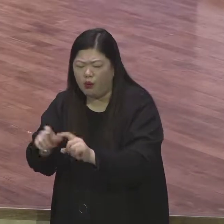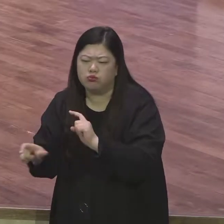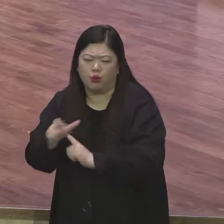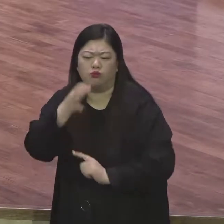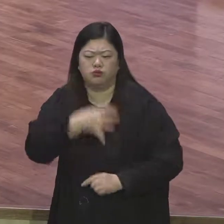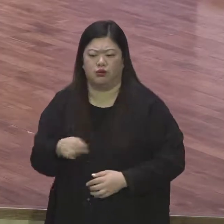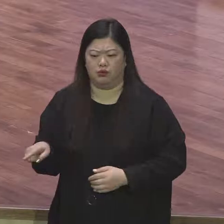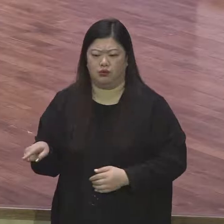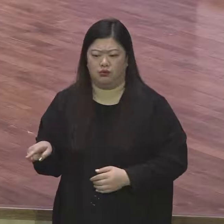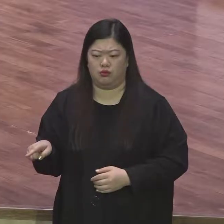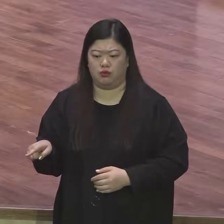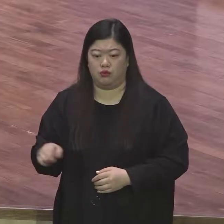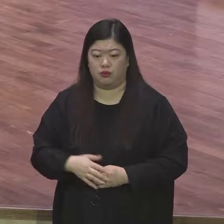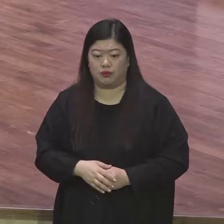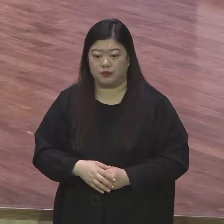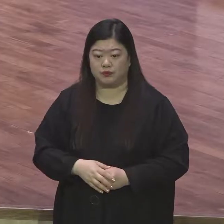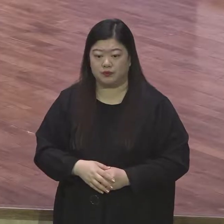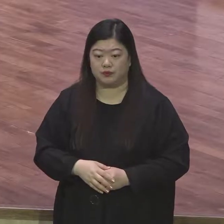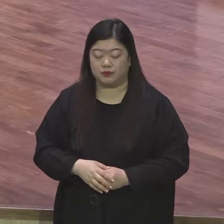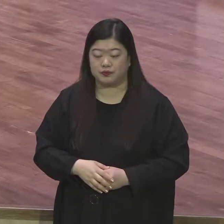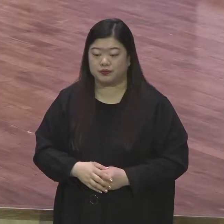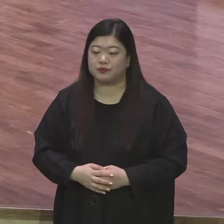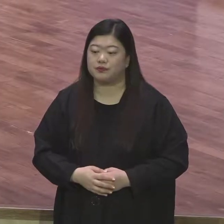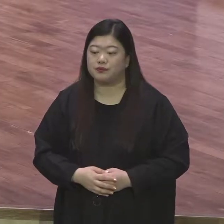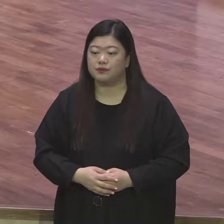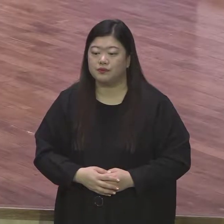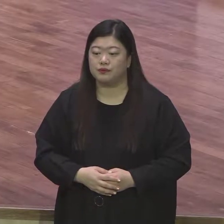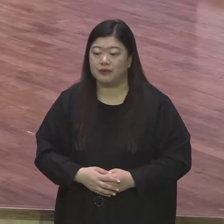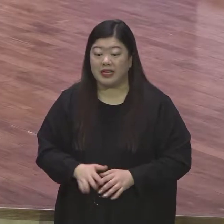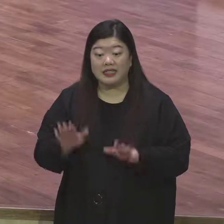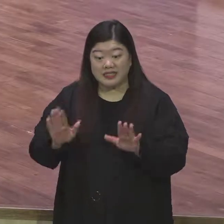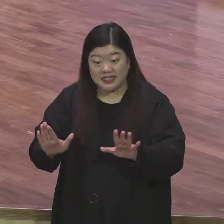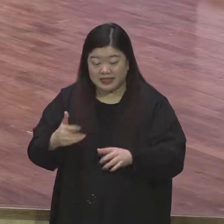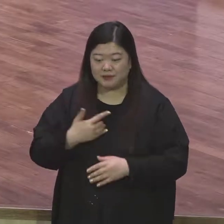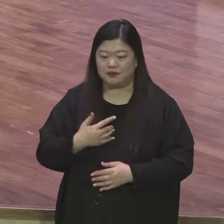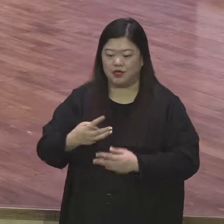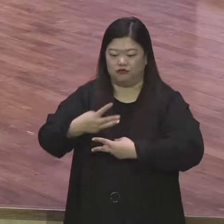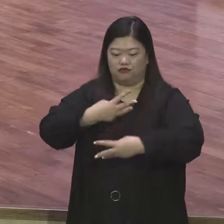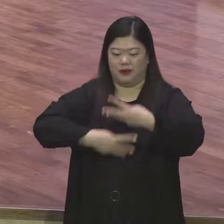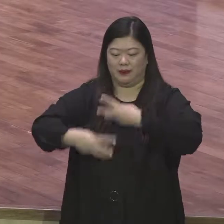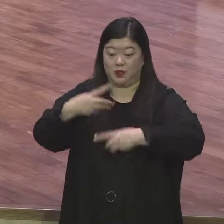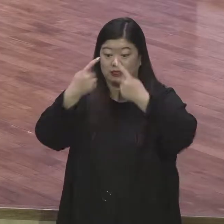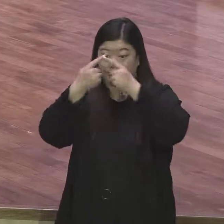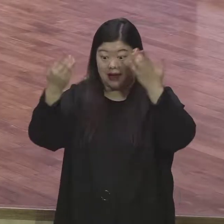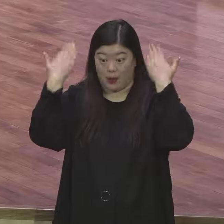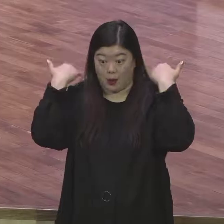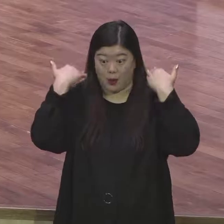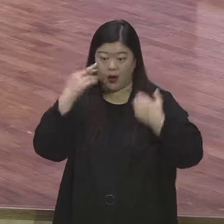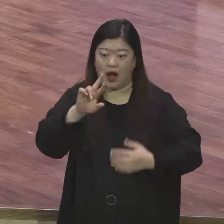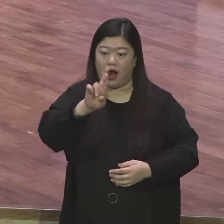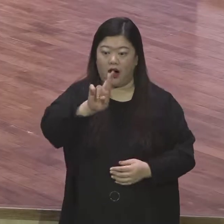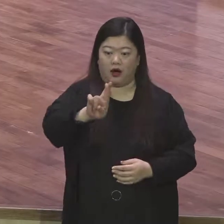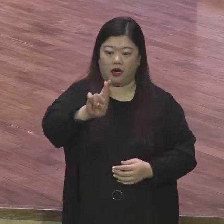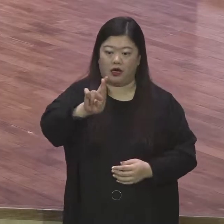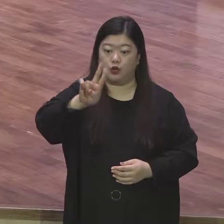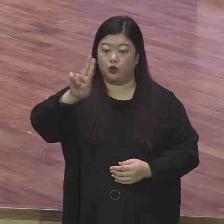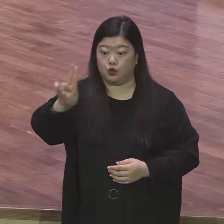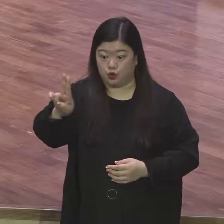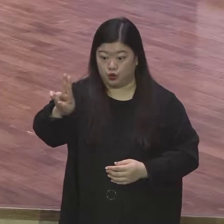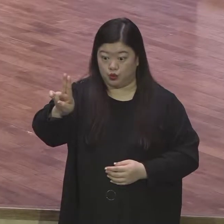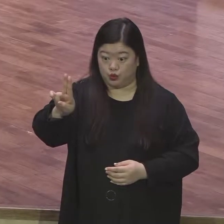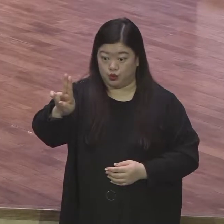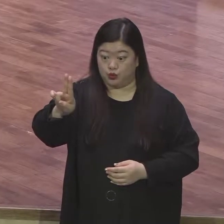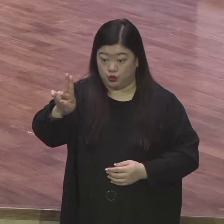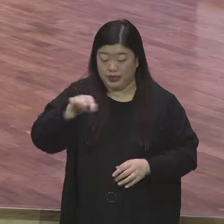제가 총장이잖아요. 미국에 있지만은 분교를 해서 엘리트들이 지금 미국에 막 초엘리트들이 지금